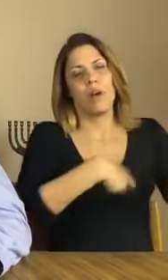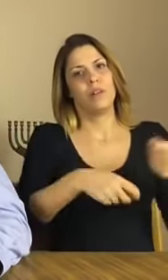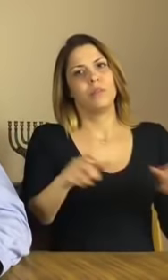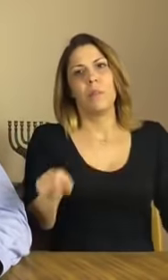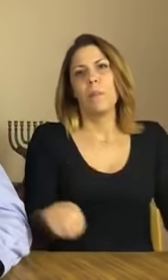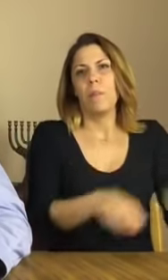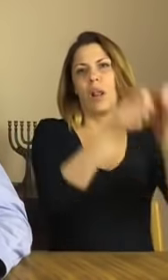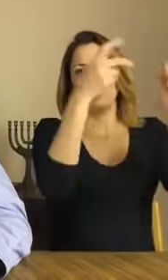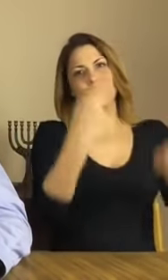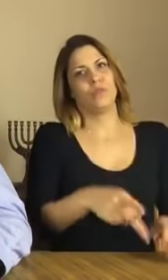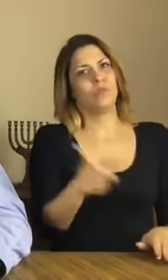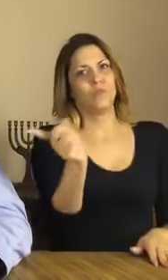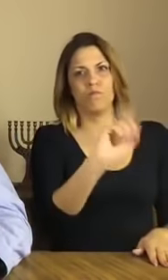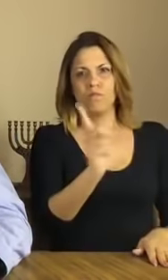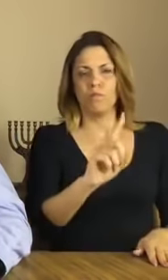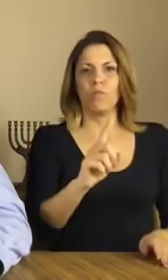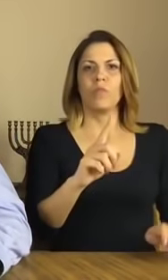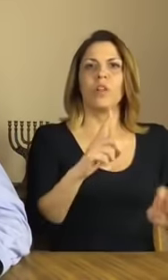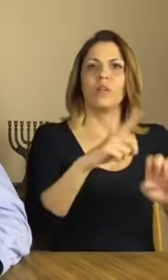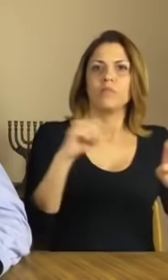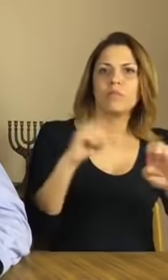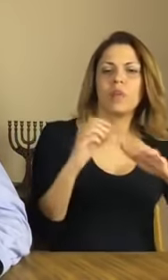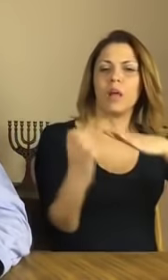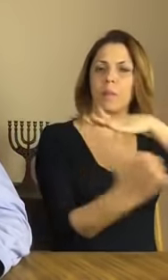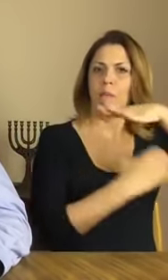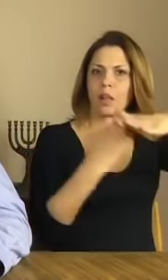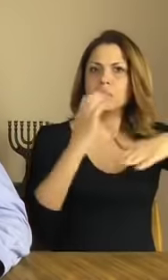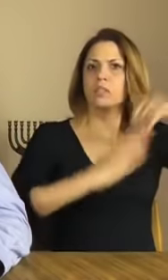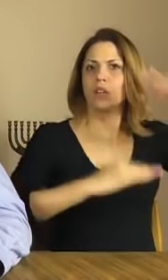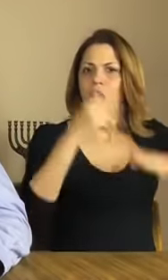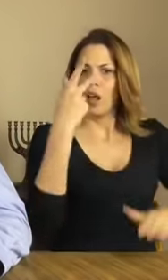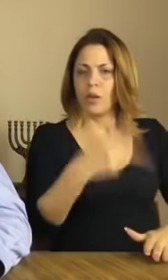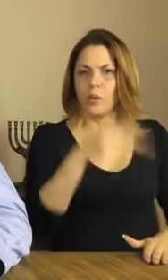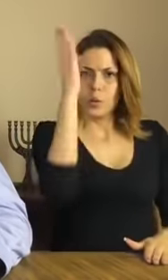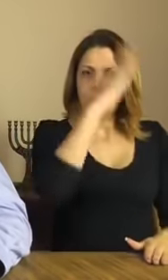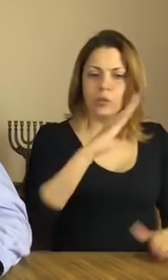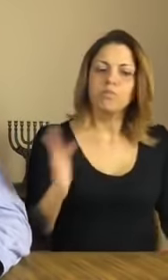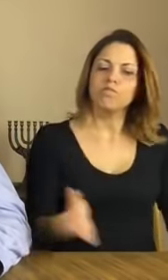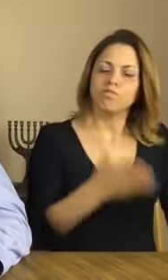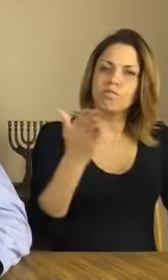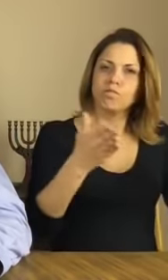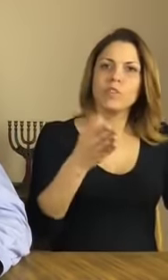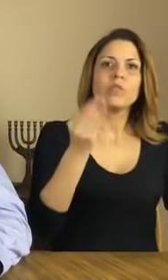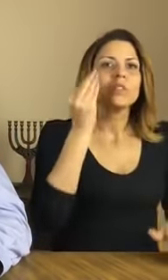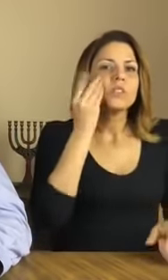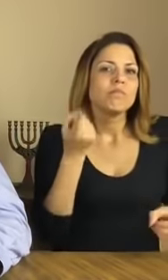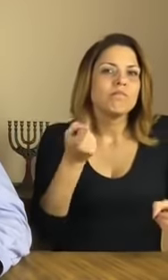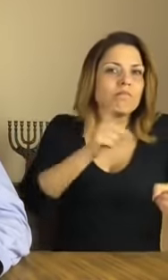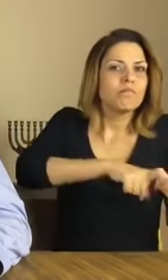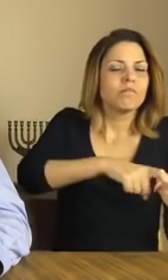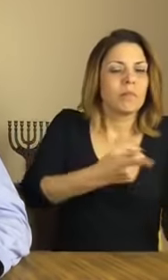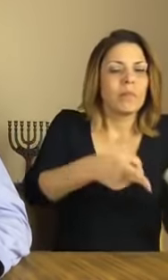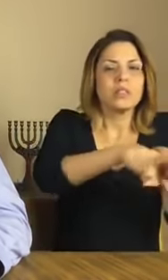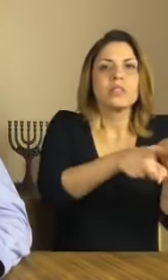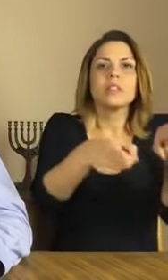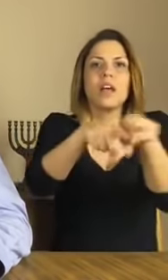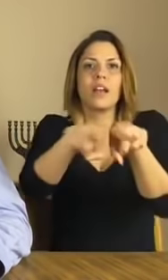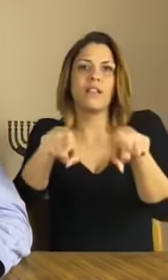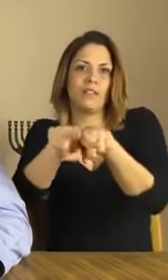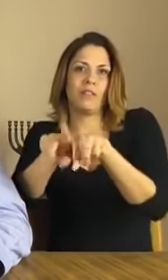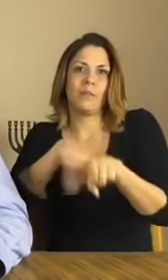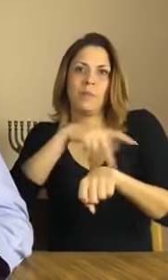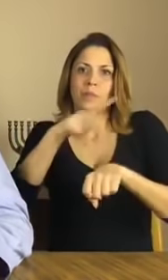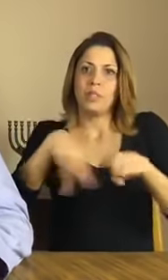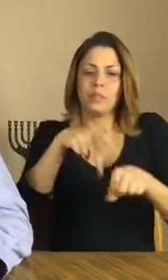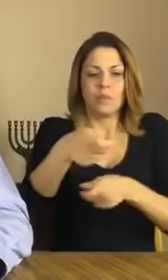o nosso empresário industrial aqui no brasil é grande então parcerias com esses países de modo que a nossa